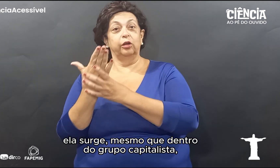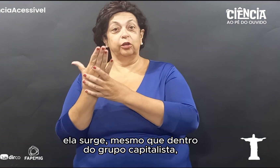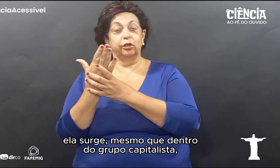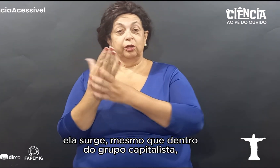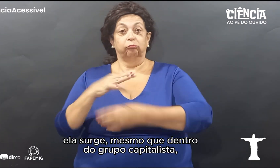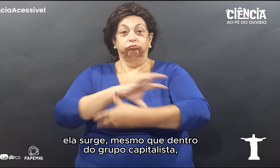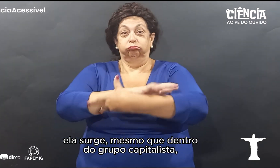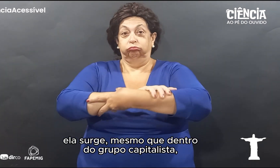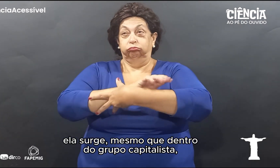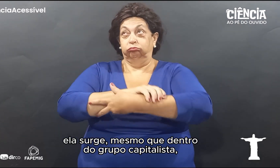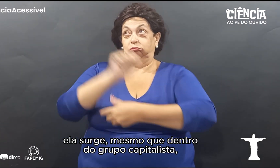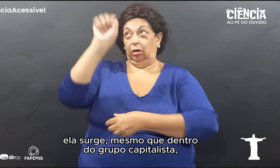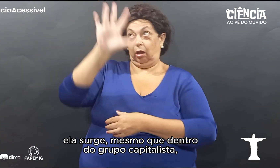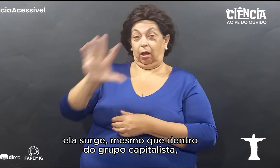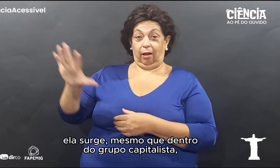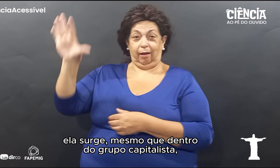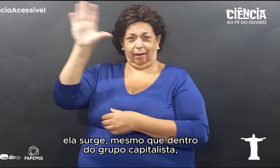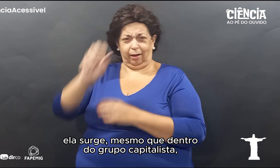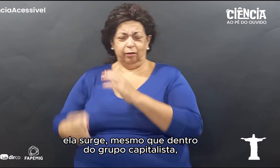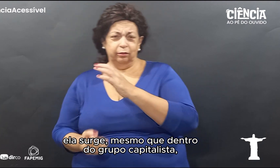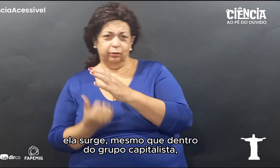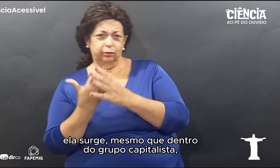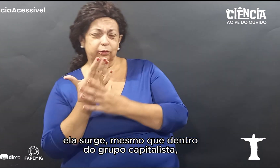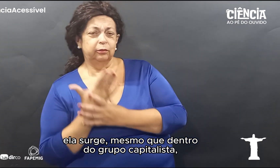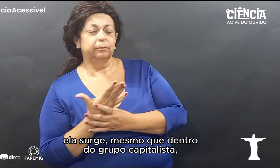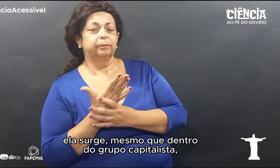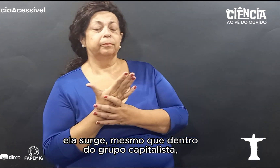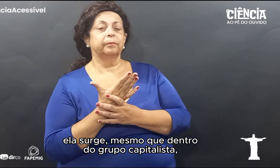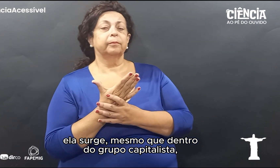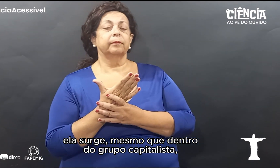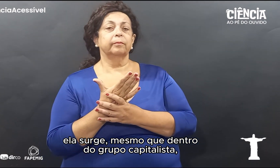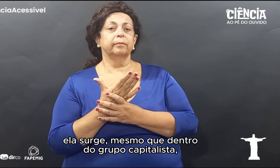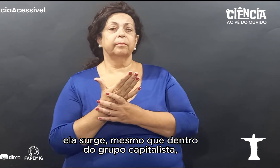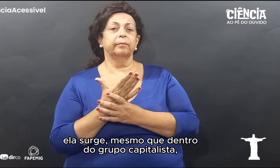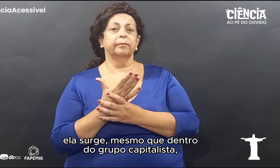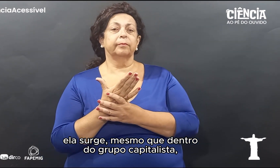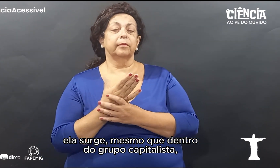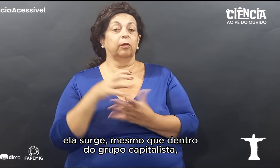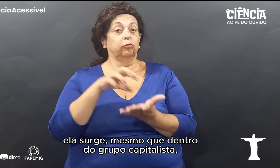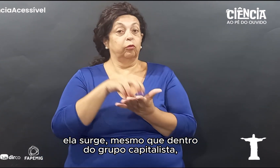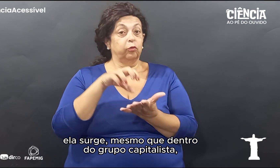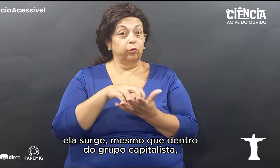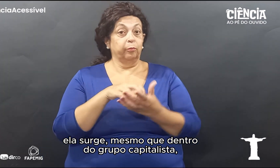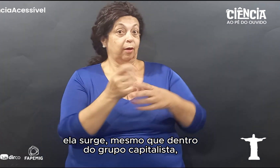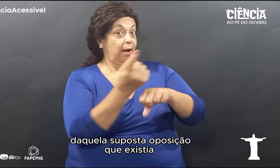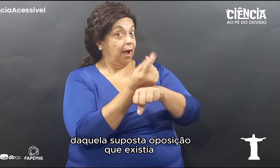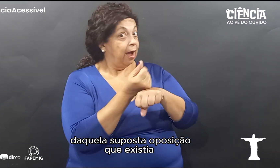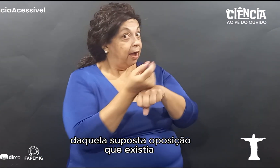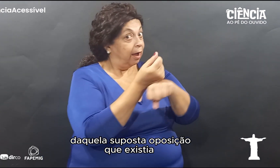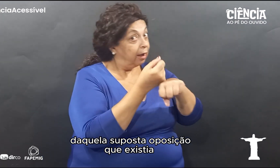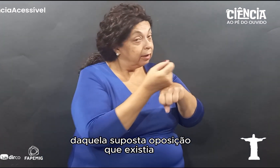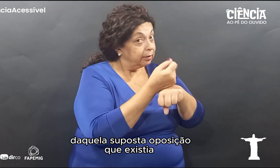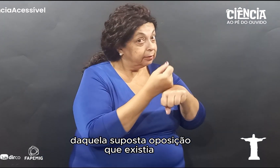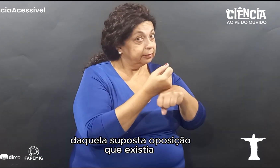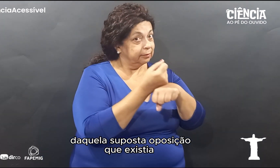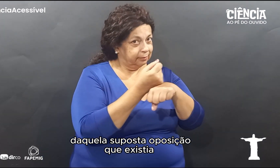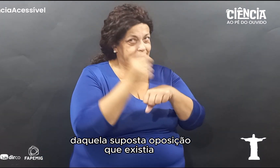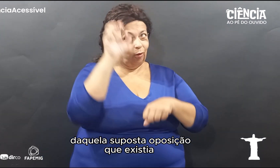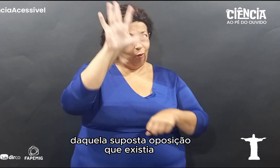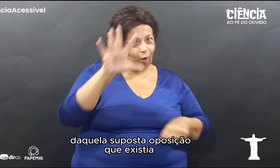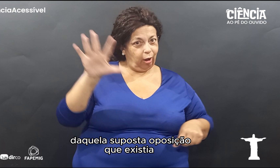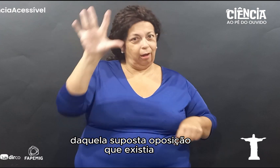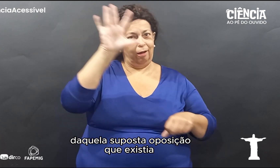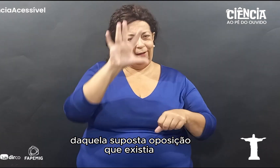ela surge, mesmo que dentro do grupo capitalista, né, daquela